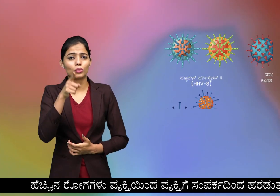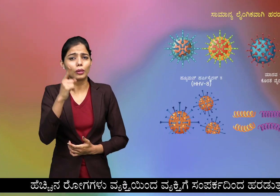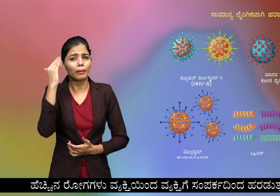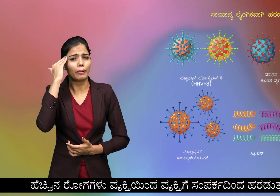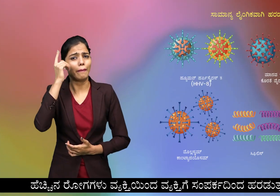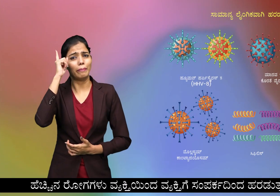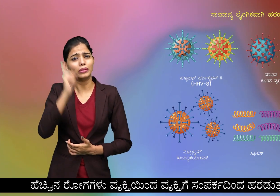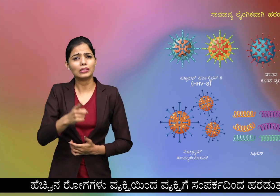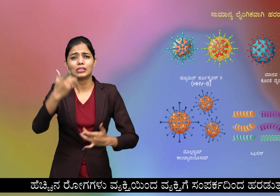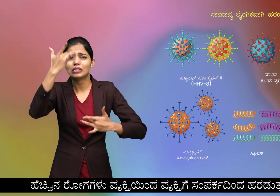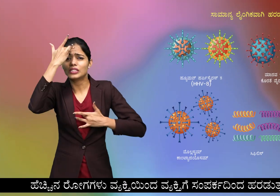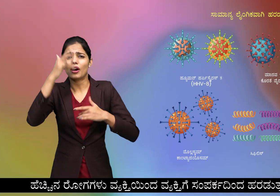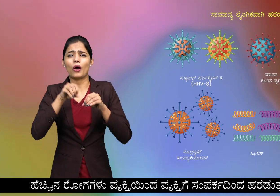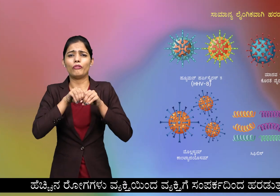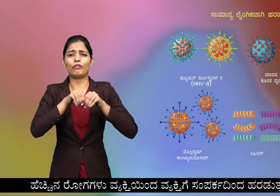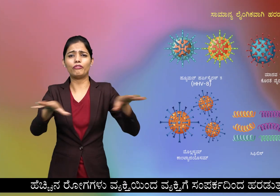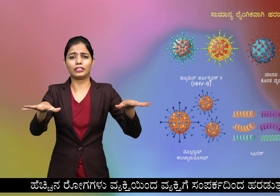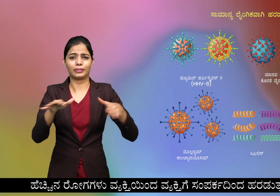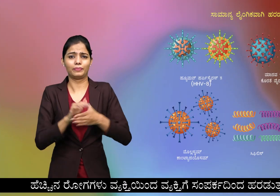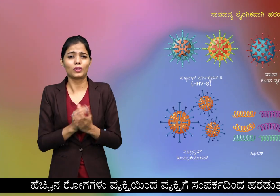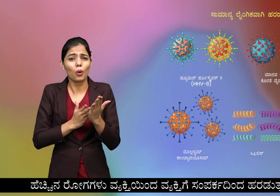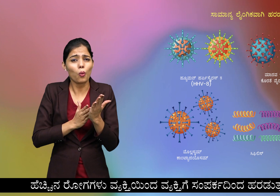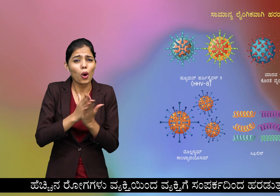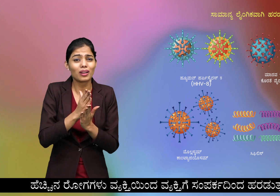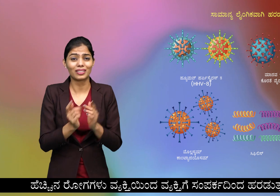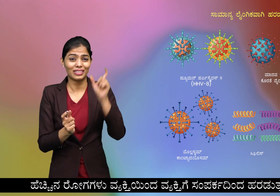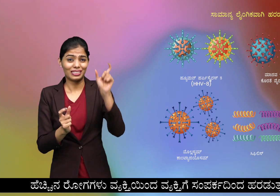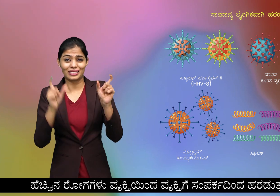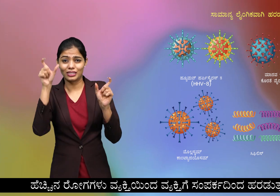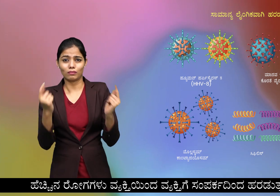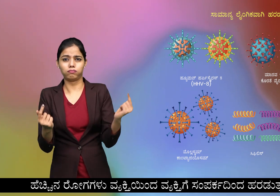ಹೆಚ್ಚಿನ ರೋಗಗಳು ವ್ಯಕ್ತಿಯಿಂದ ವ್ಯಕ್ತಿಗೆ ಸಂಪರ್ಕದಿಂದ ಹರಡುತ್ತವೆ ಎಂದು ನಿಮಗೆ ತಿಳಿದಿದೆ.